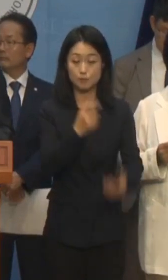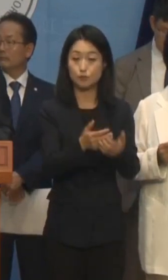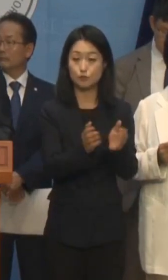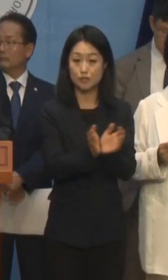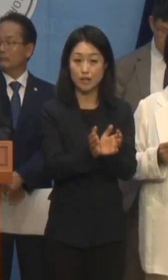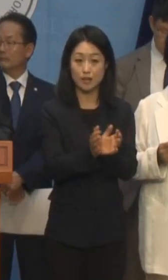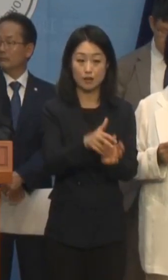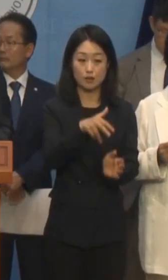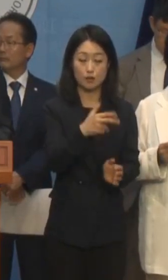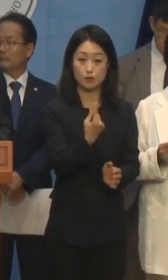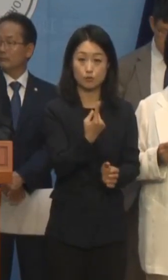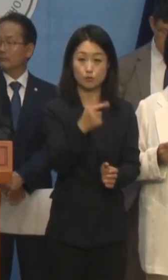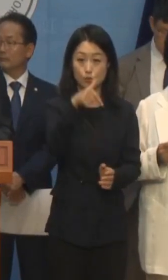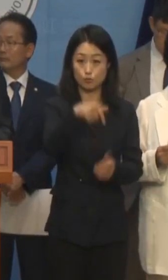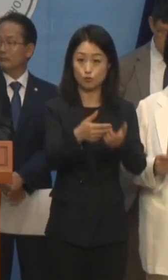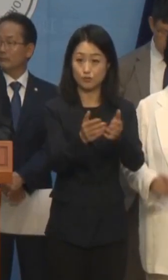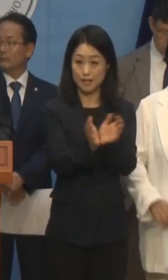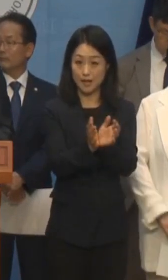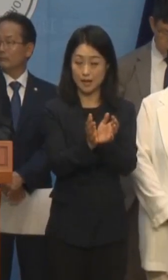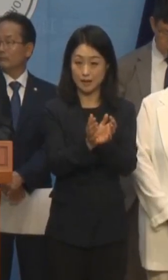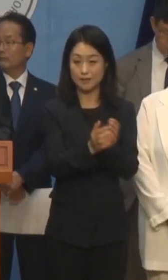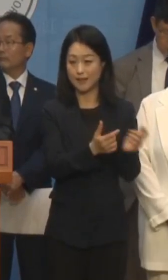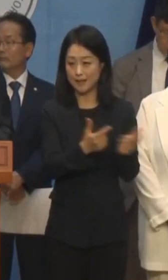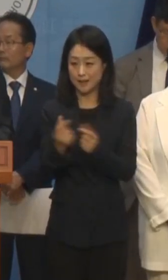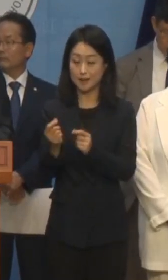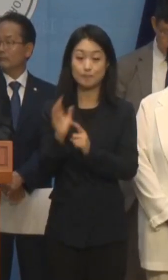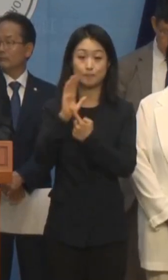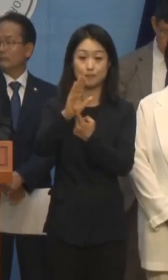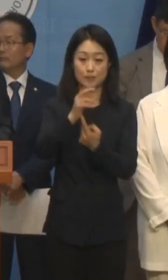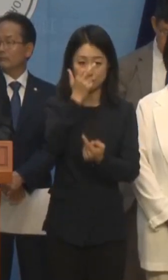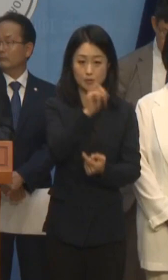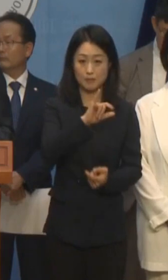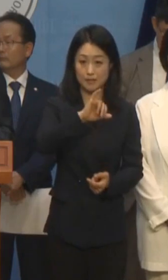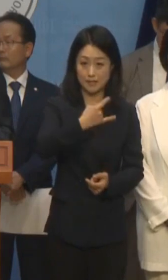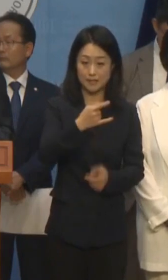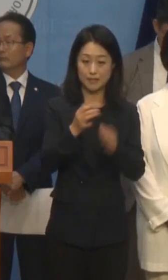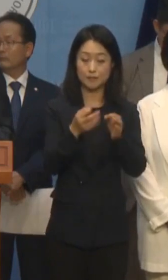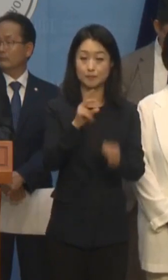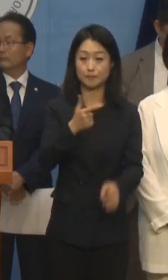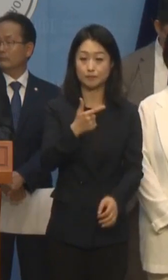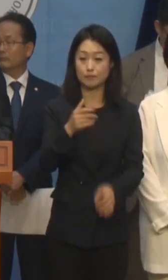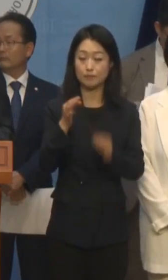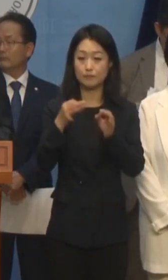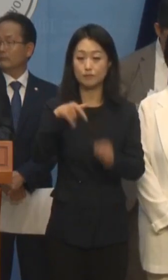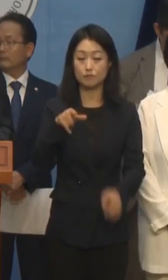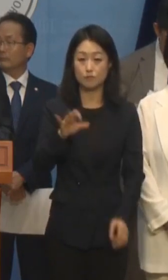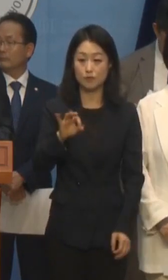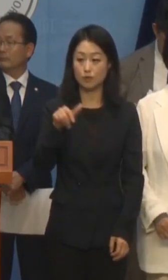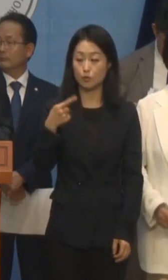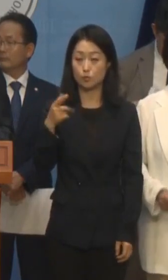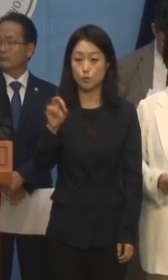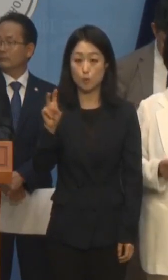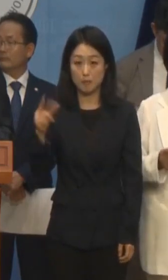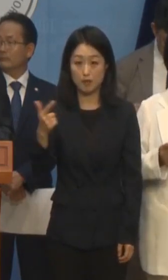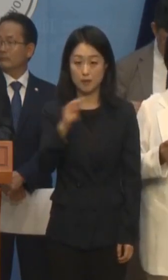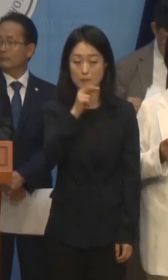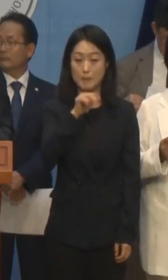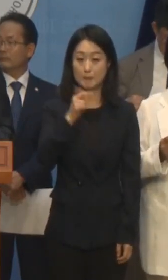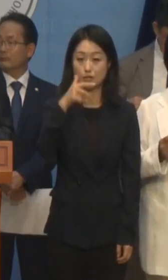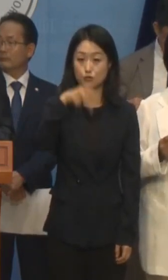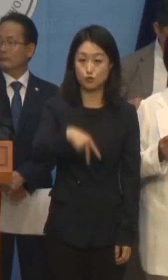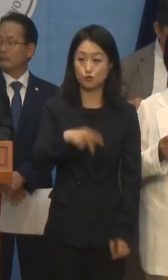더불어민주당 조국혁신당 의원 일동, 최민희, 김현, 김우영, 노정면,